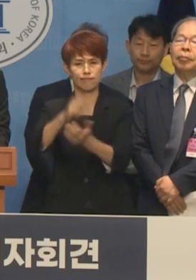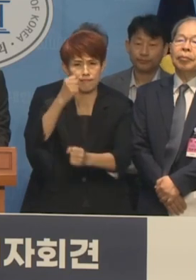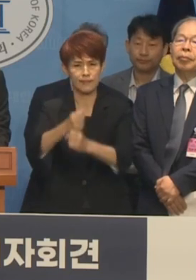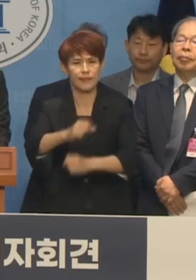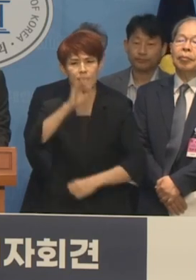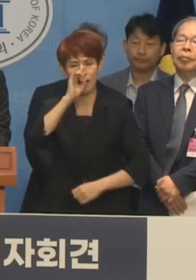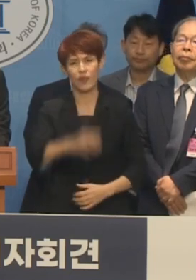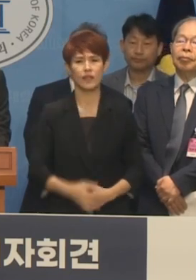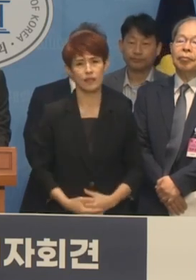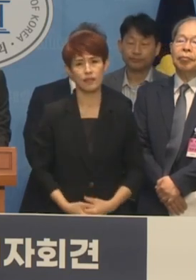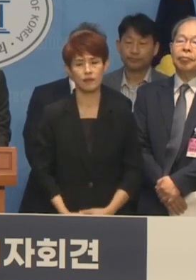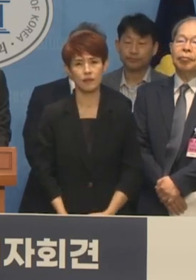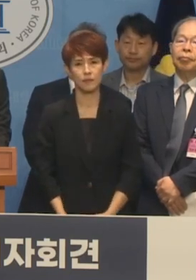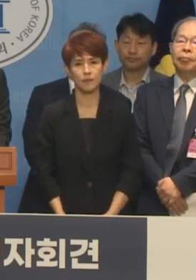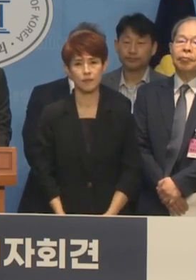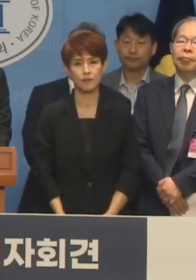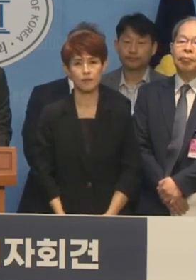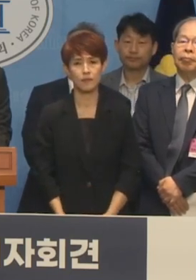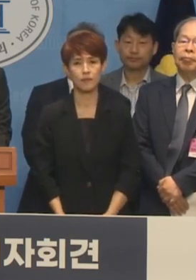안 됩니다.